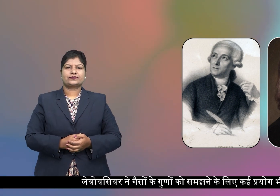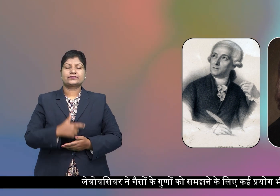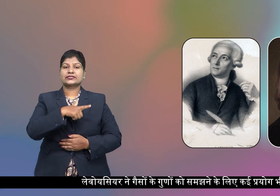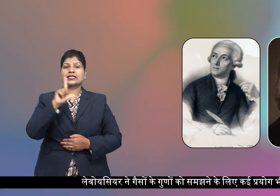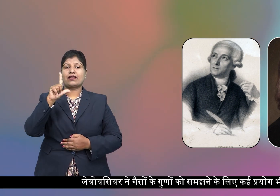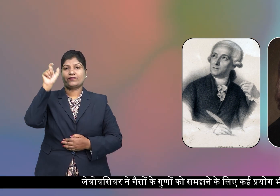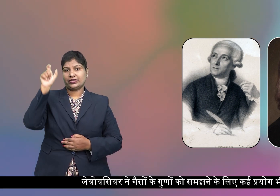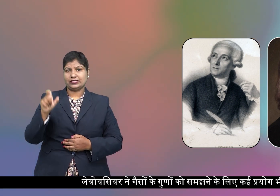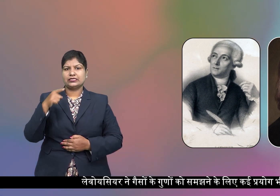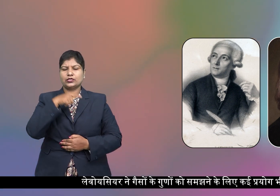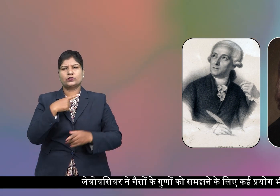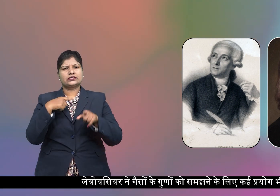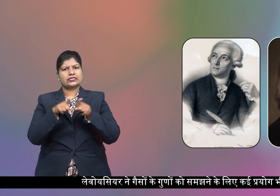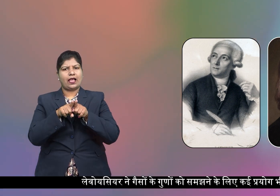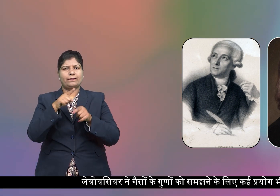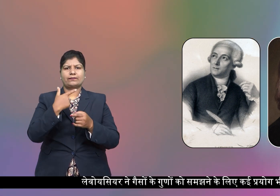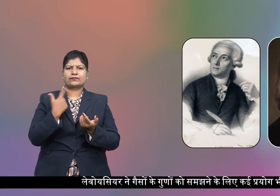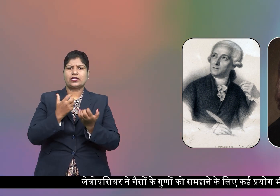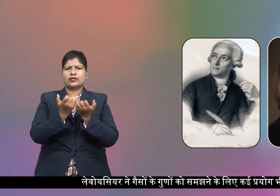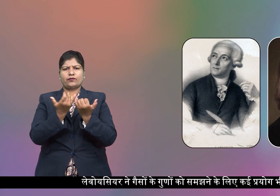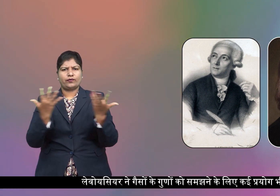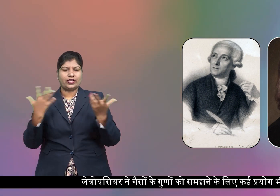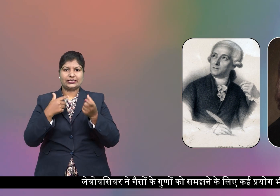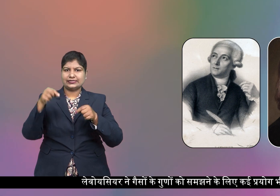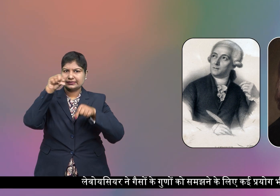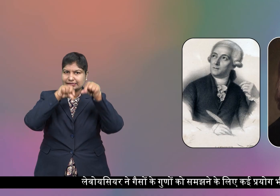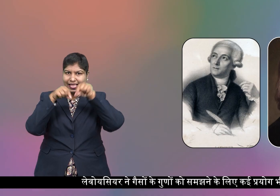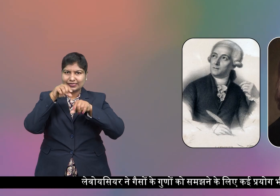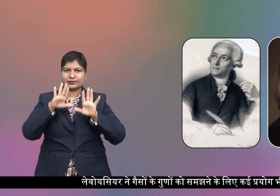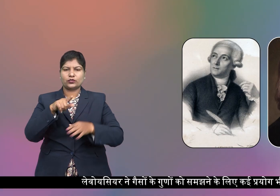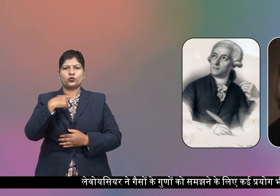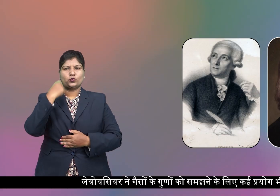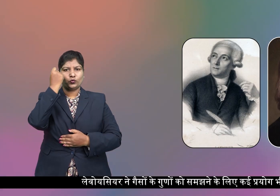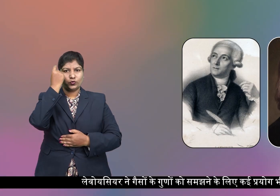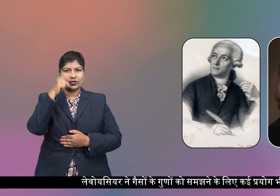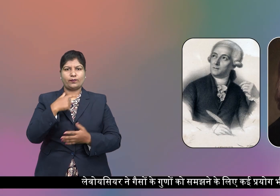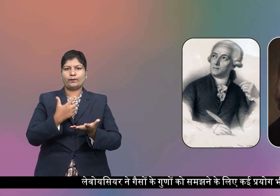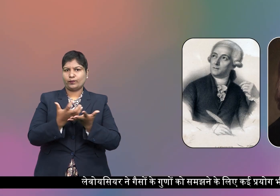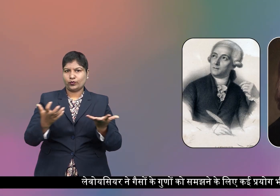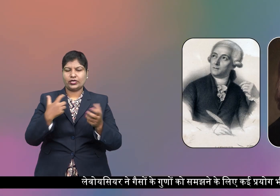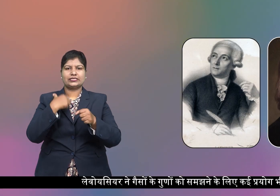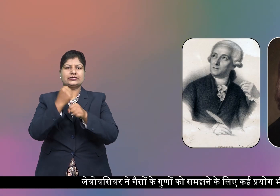लैवियोसर ने गैसों के गुणों को समझाने के लिए कई प्रयोग भी